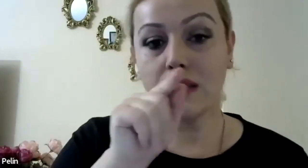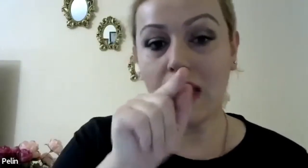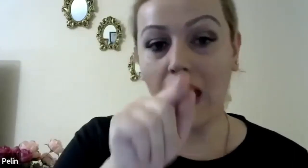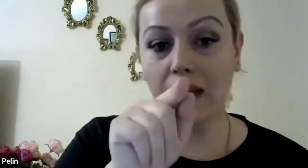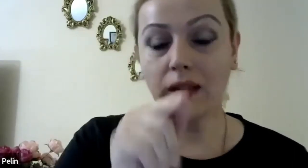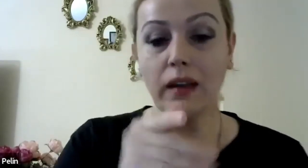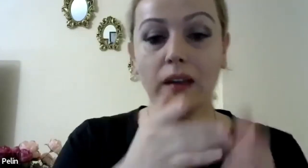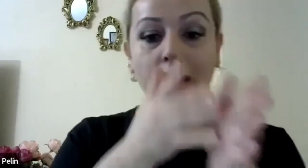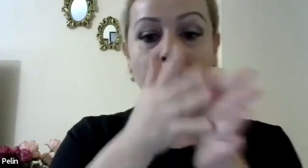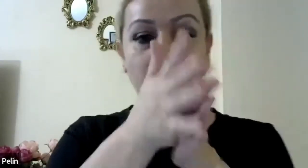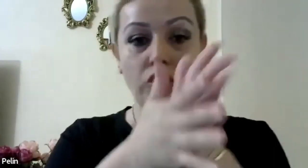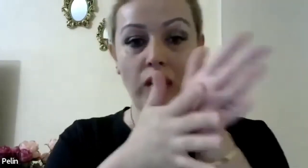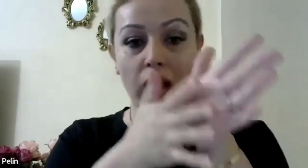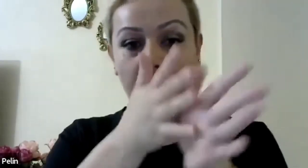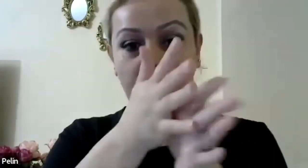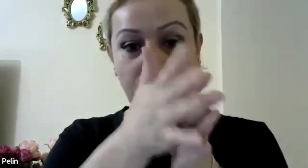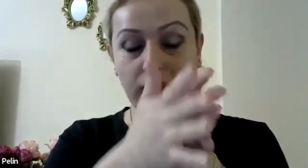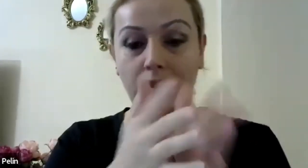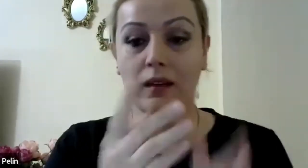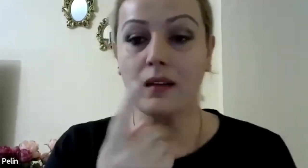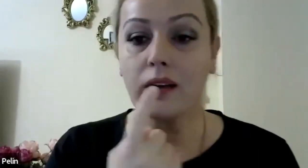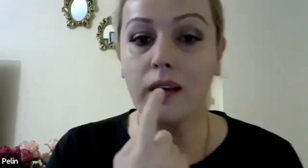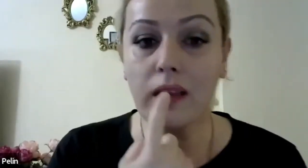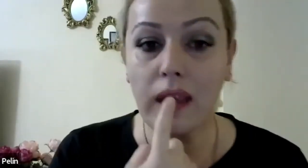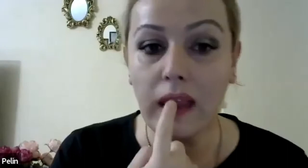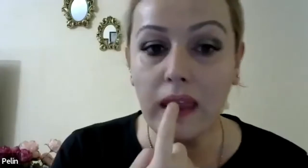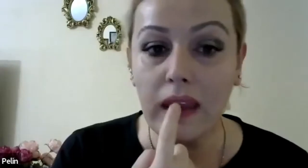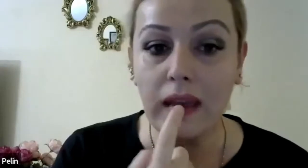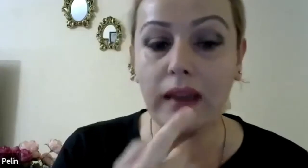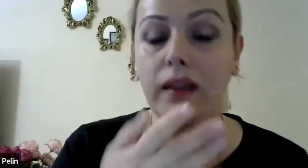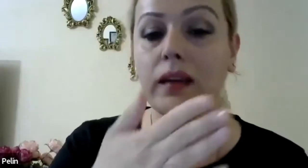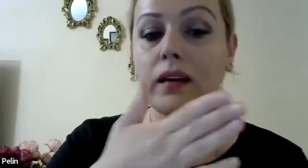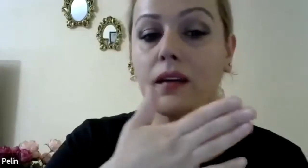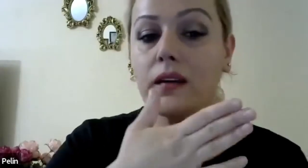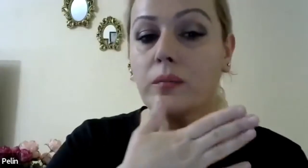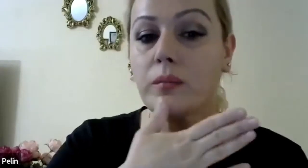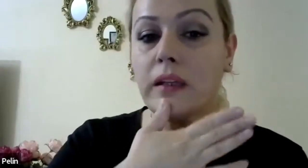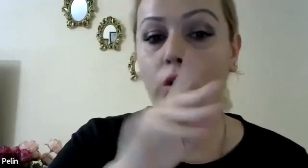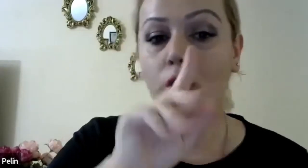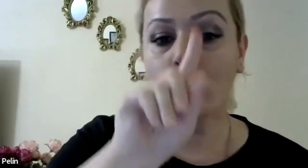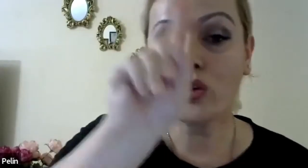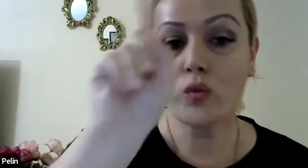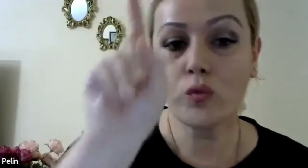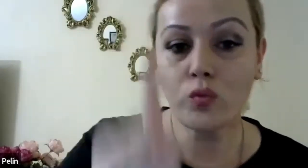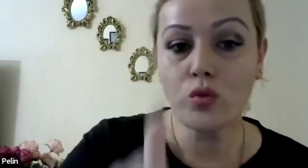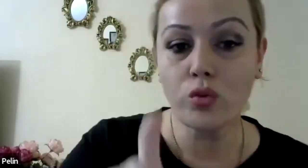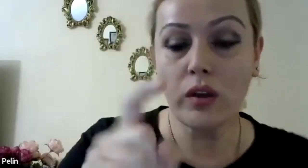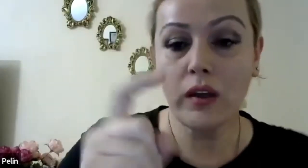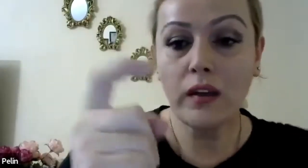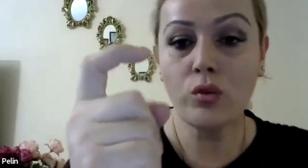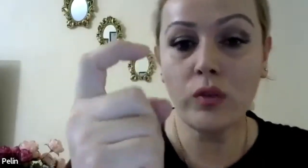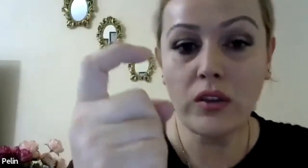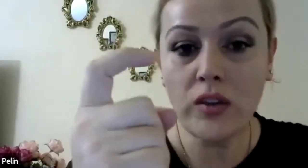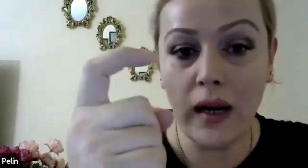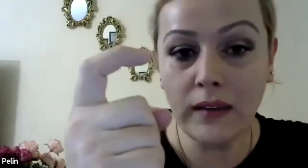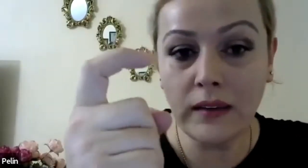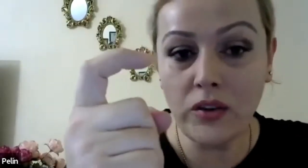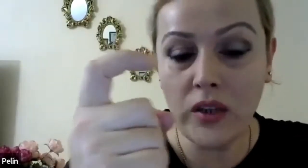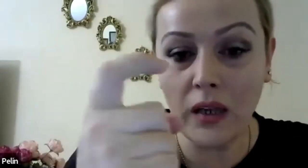Sen işaret dili biliyor musun? Soru işaretinde işaret